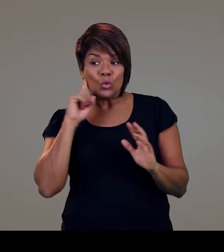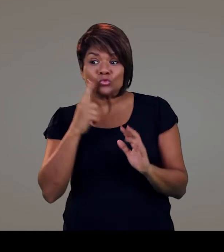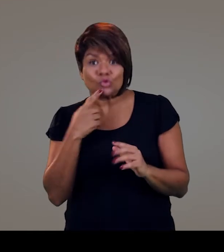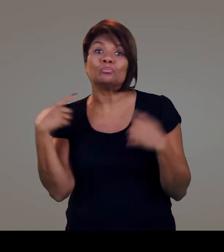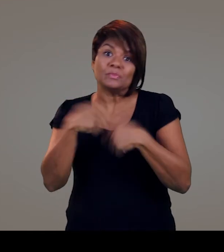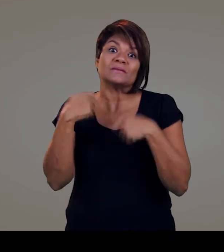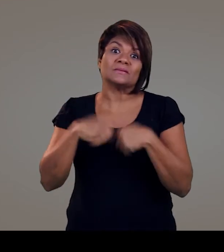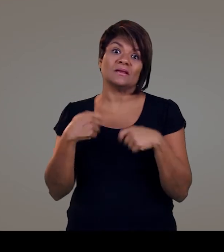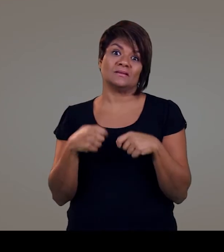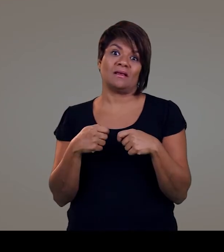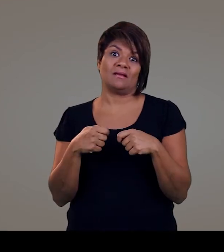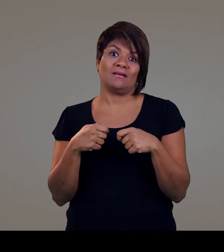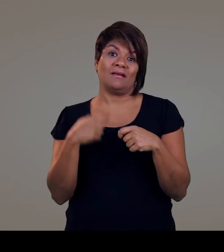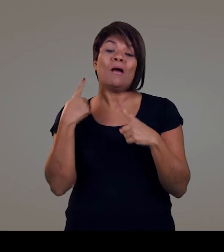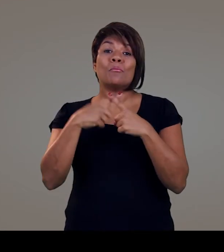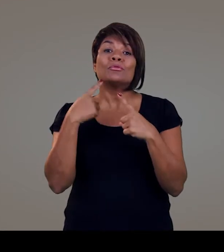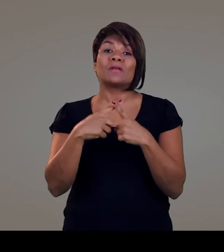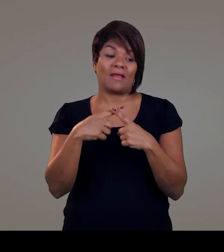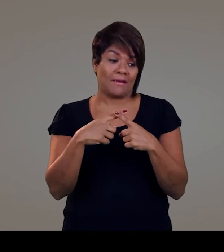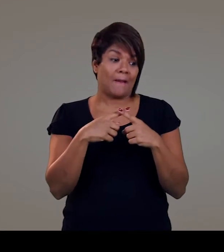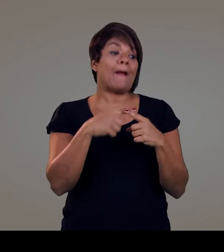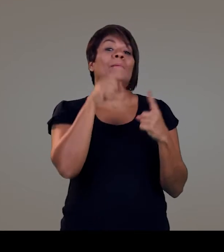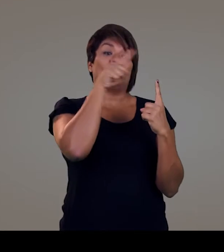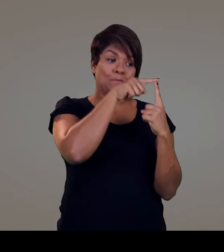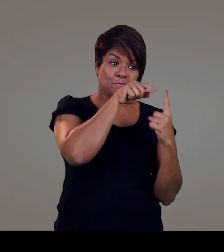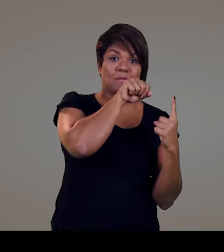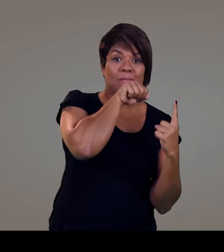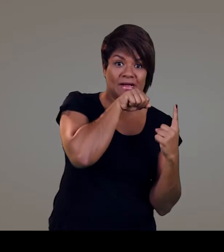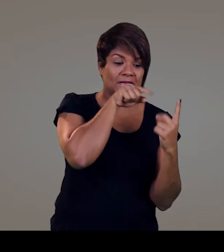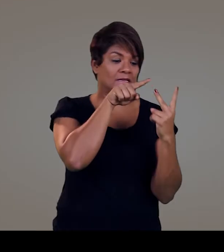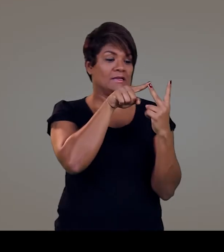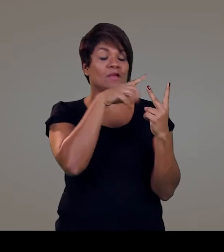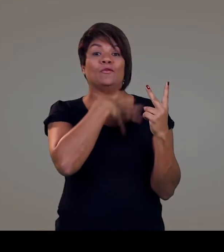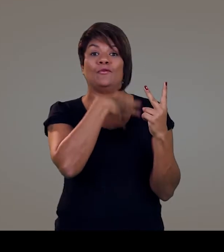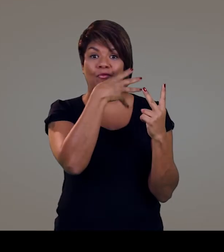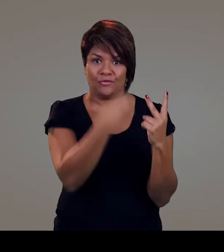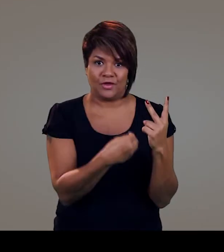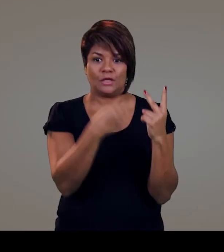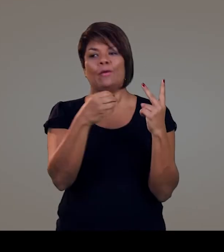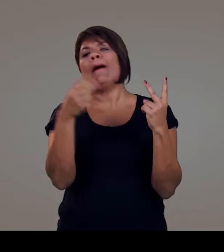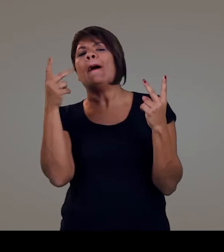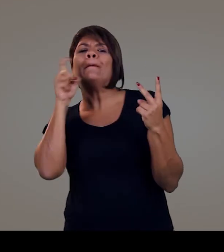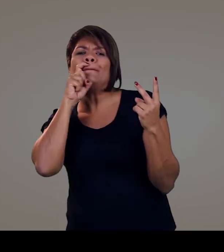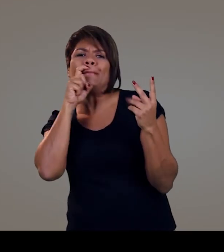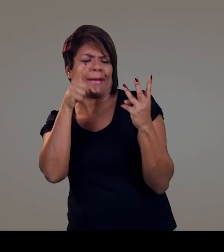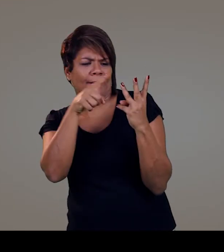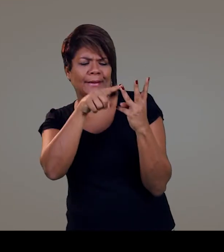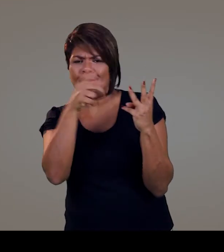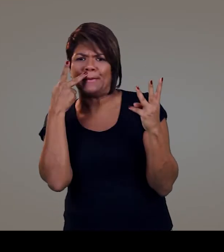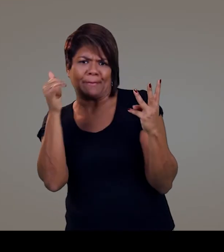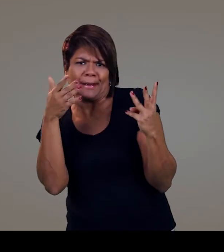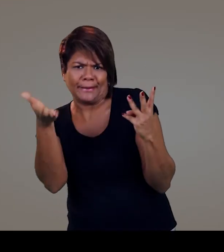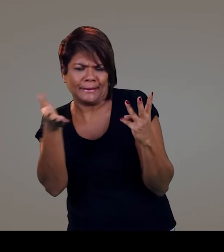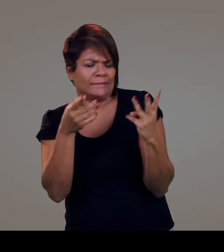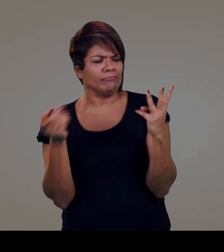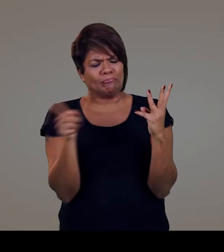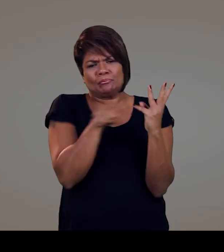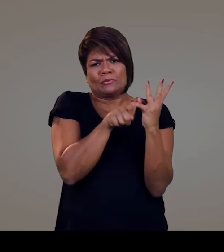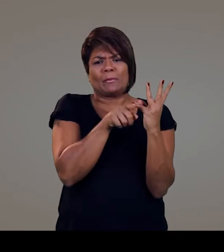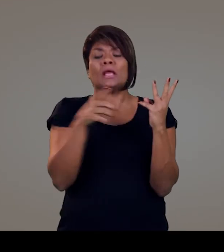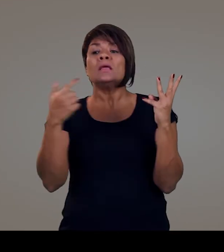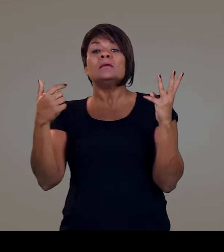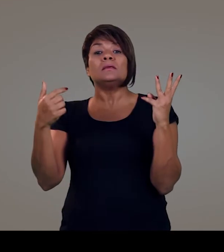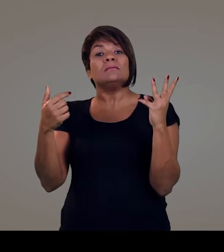ali para apresentar esta língua, apresentar este mundo novo, apresentar possibilidades, porque